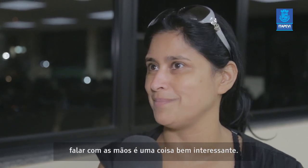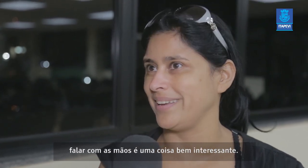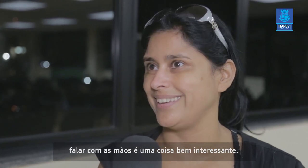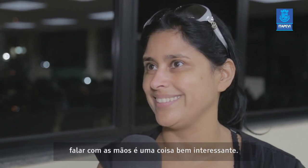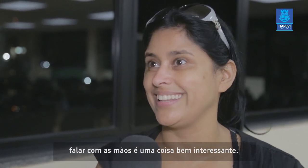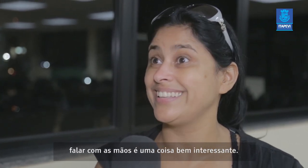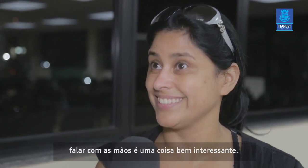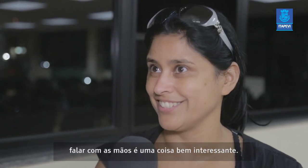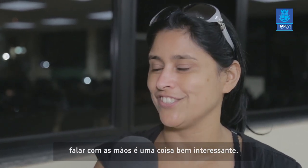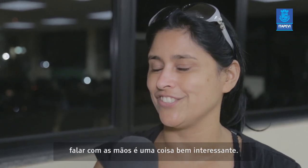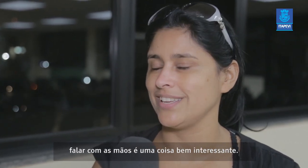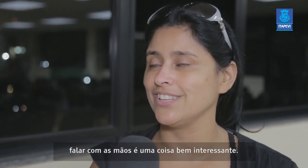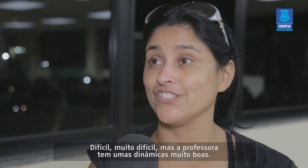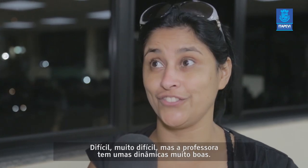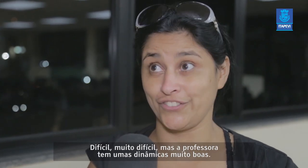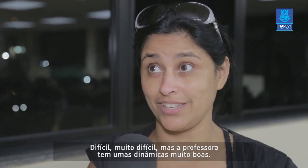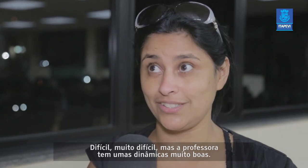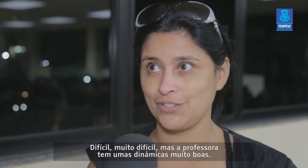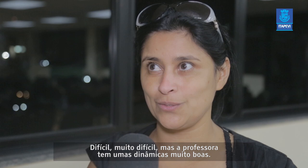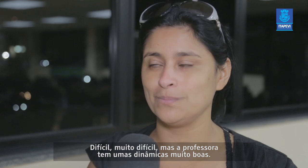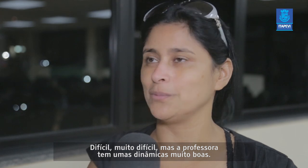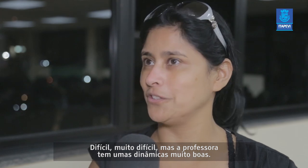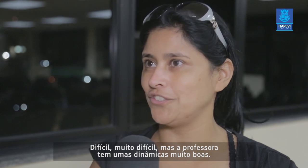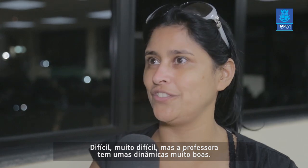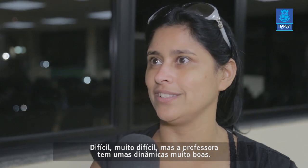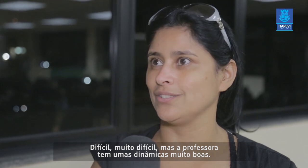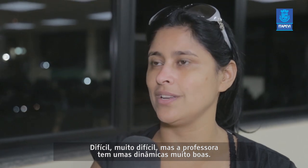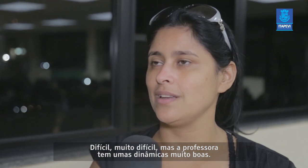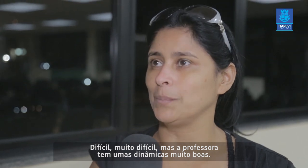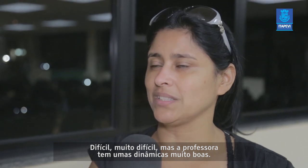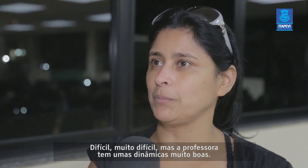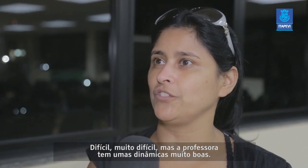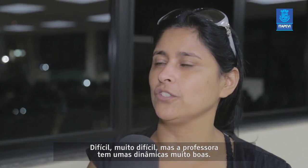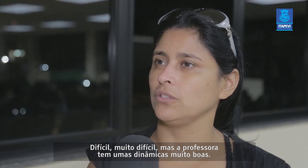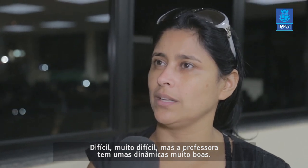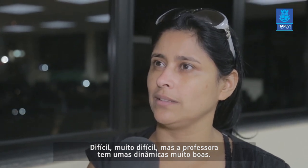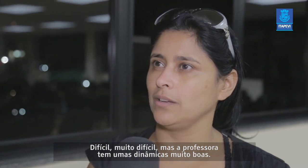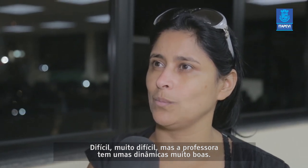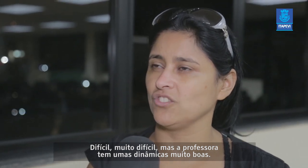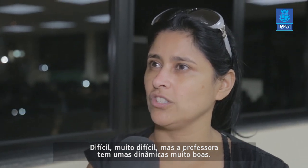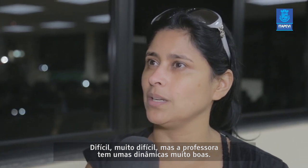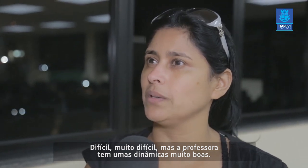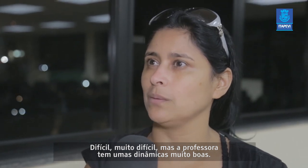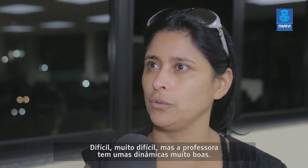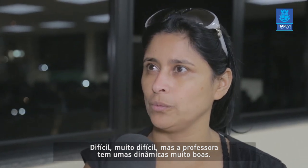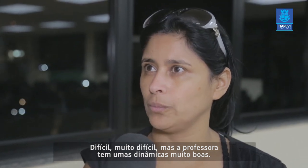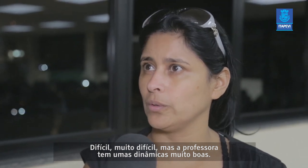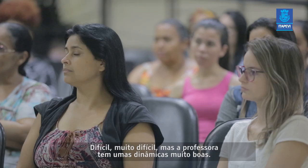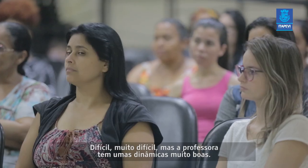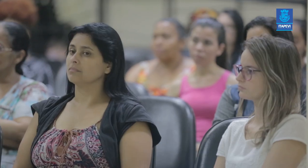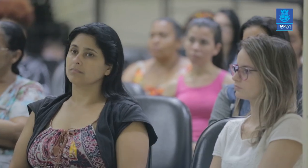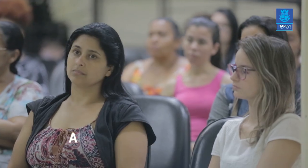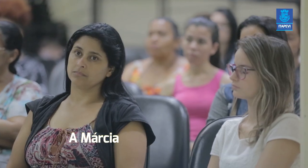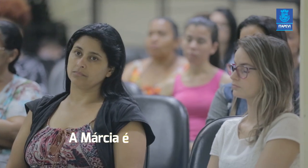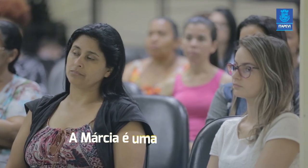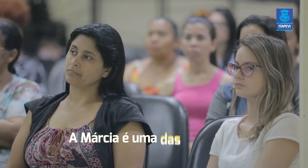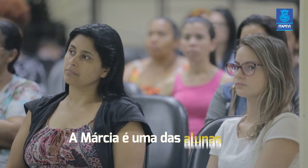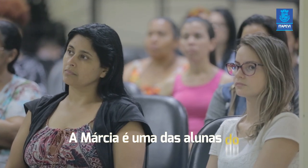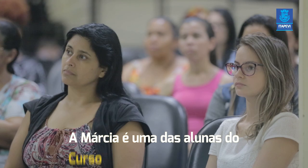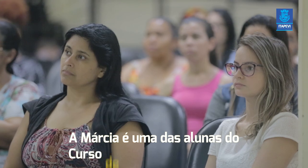bem interessante. Difícil, muito difícil. Mas a professora, ela tem uma dinâmica muito boa com a gente. A Márcia é